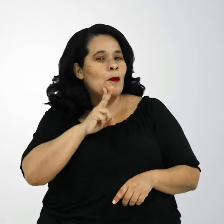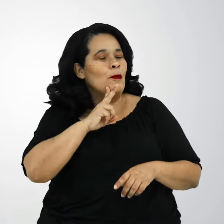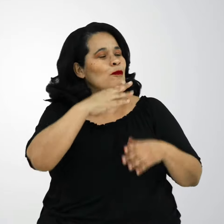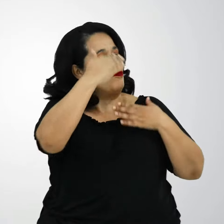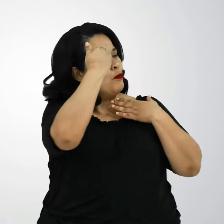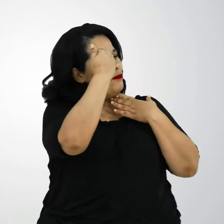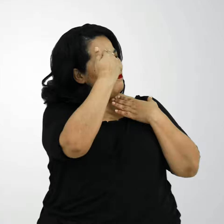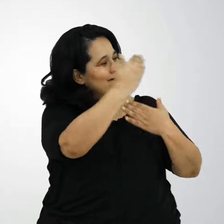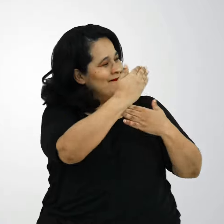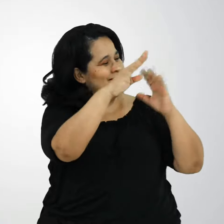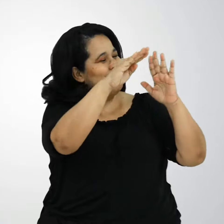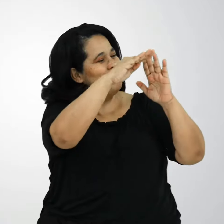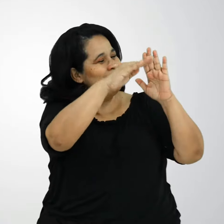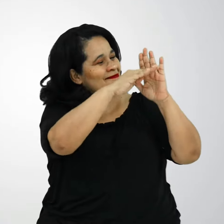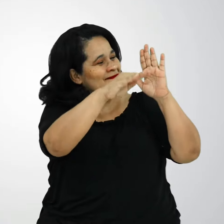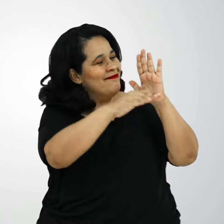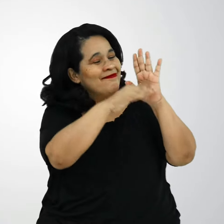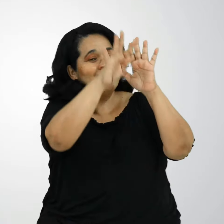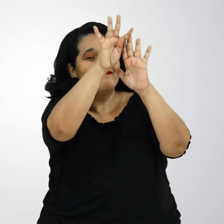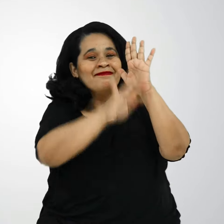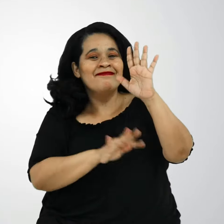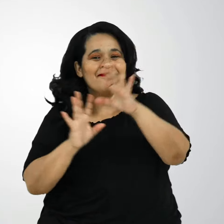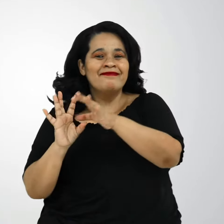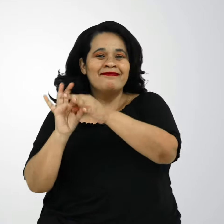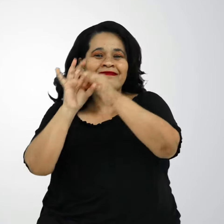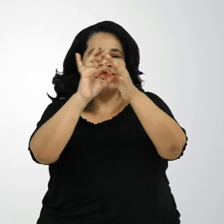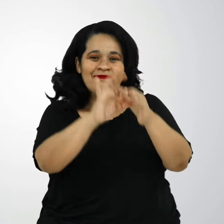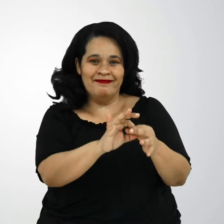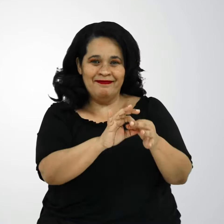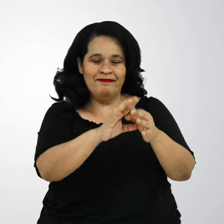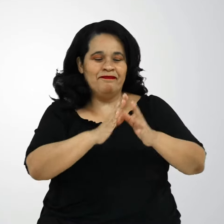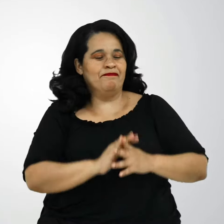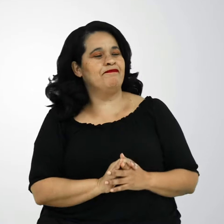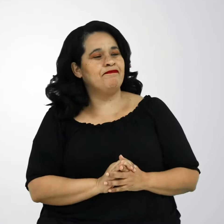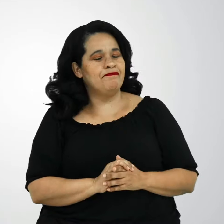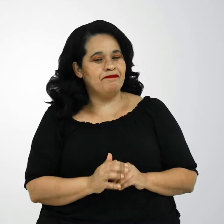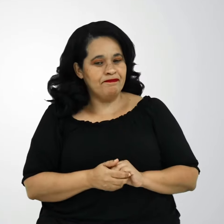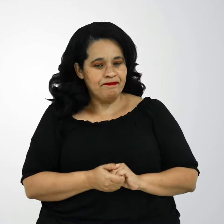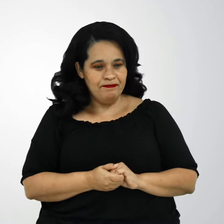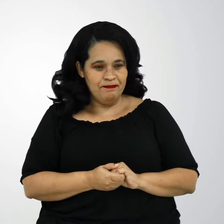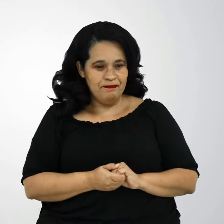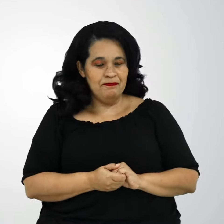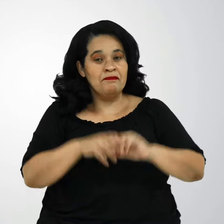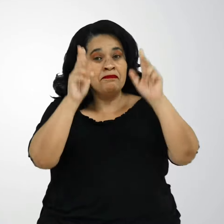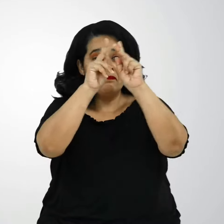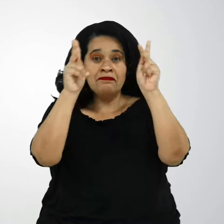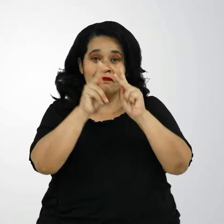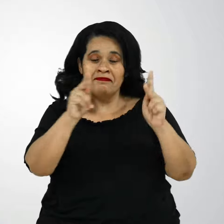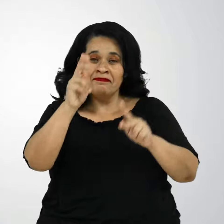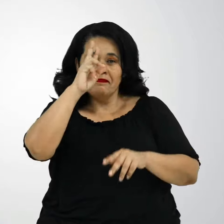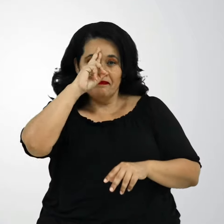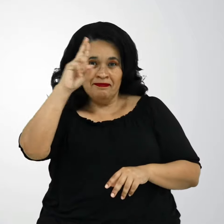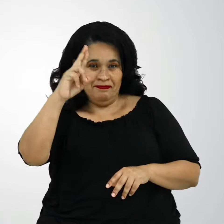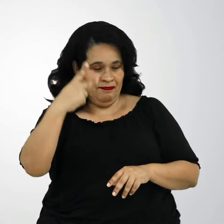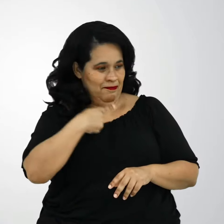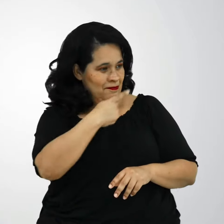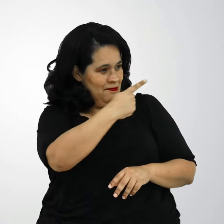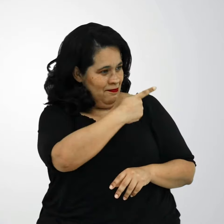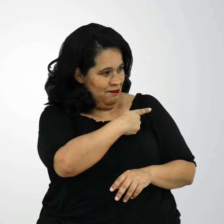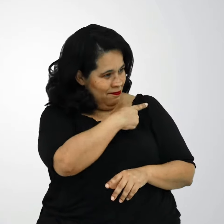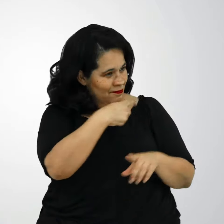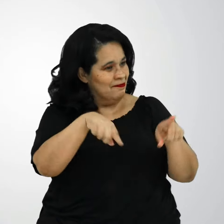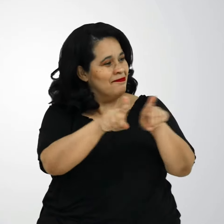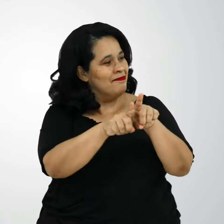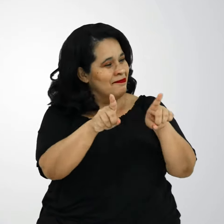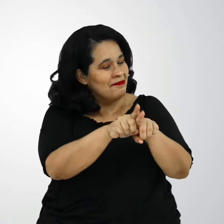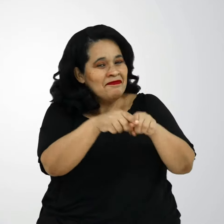isso aí. Amém. Pastor Eleilton, pastor Valdecir. Amém. Cumprimento vocês com a paz do Senhor Jesus. Eu quero